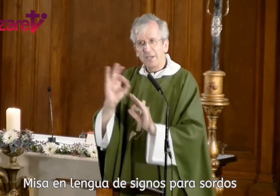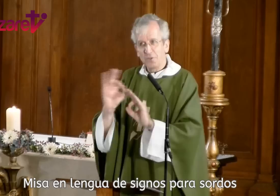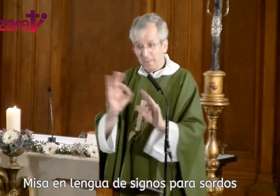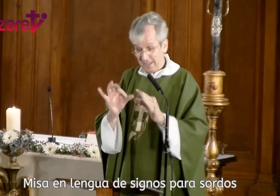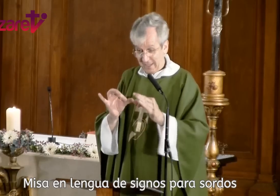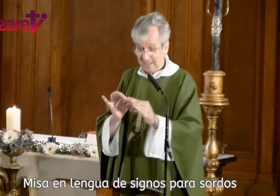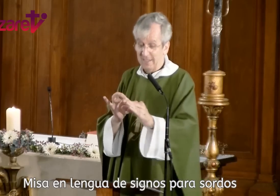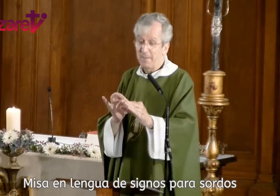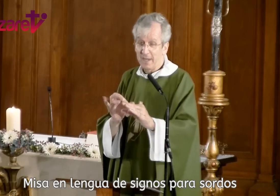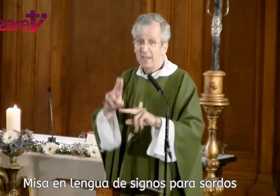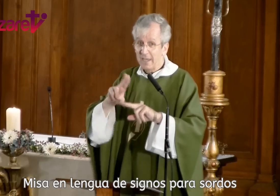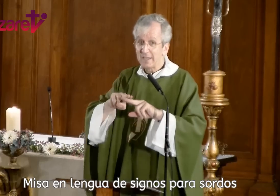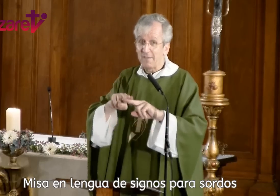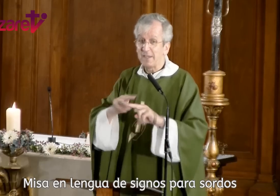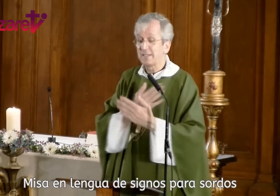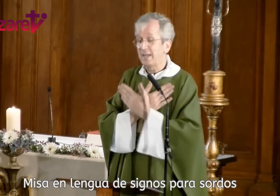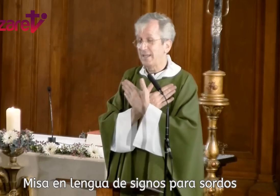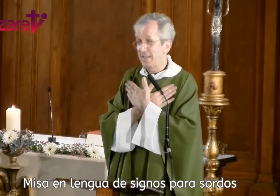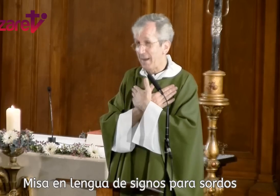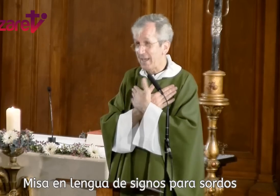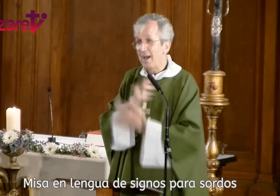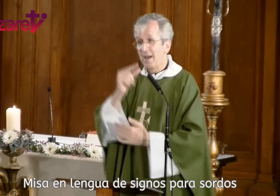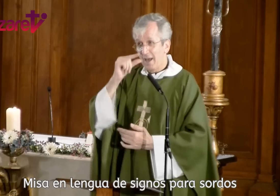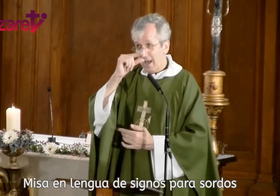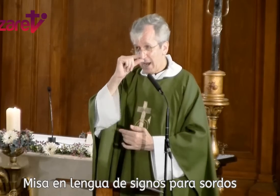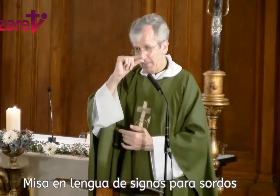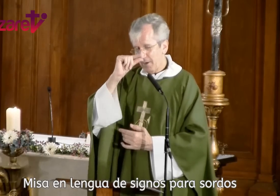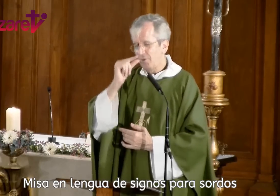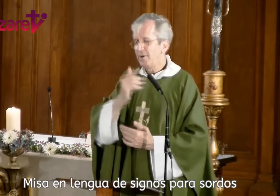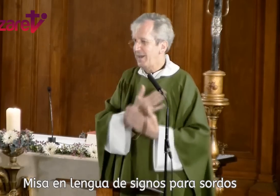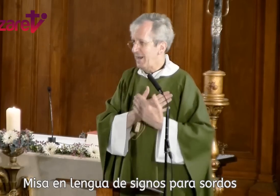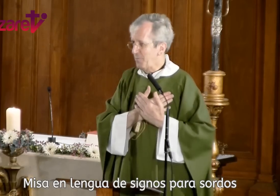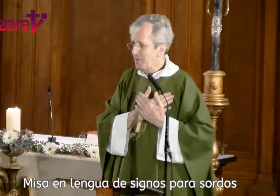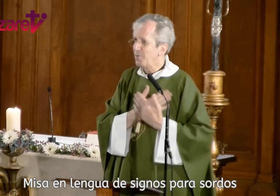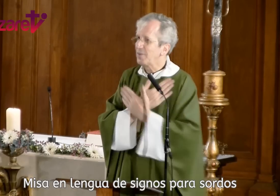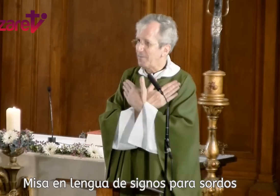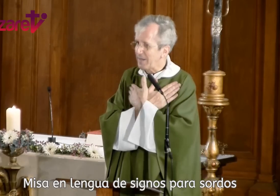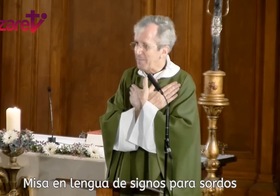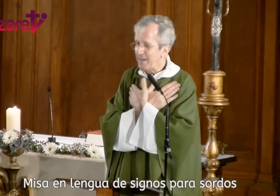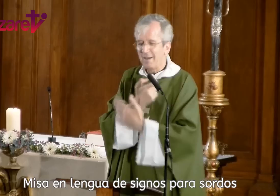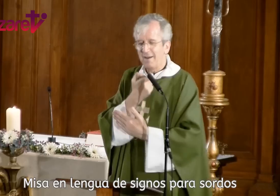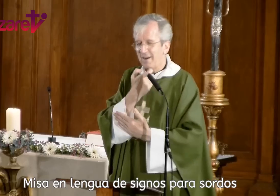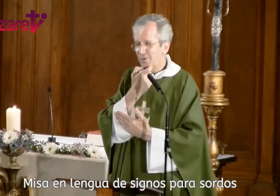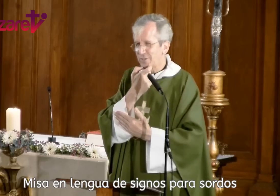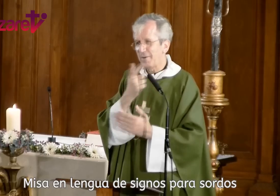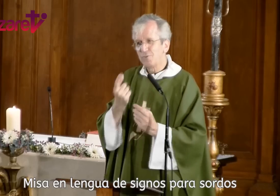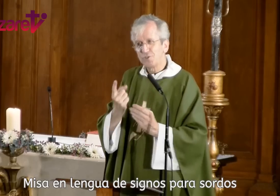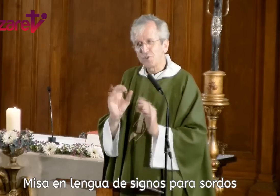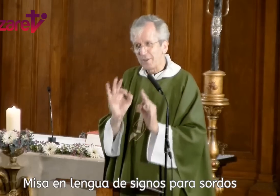Teniendo presente esta semana esta fiesta de María. Álvaro era muy devoto de la Virgen María, le gustaba mucho sobre